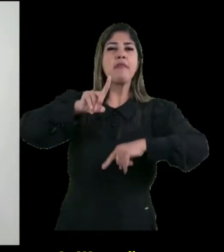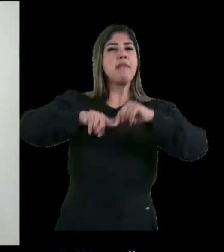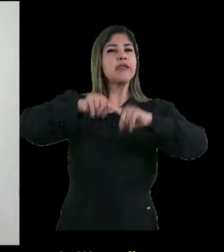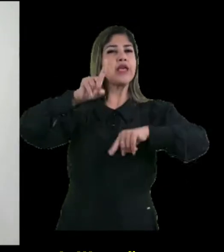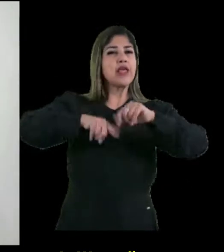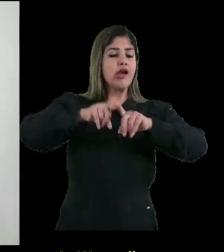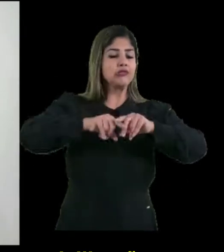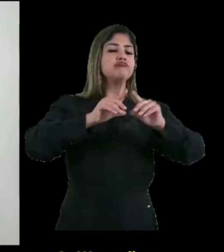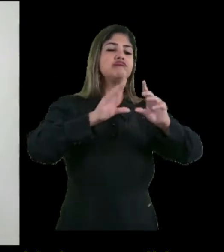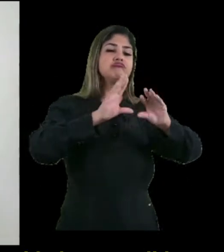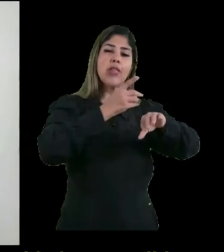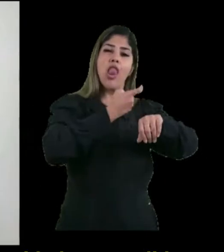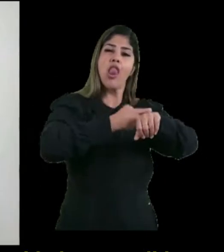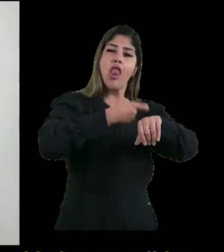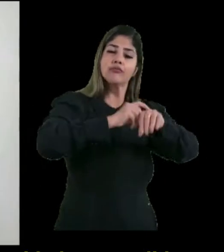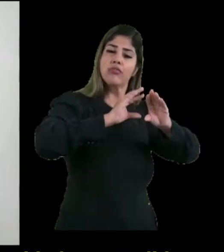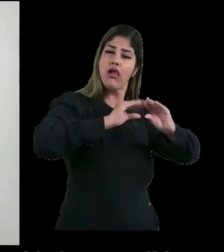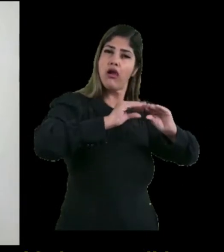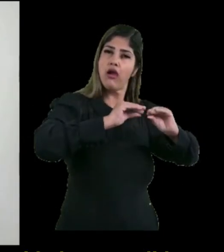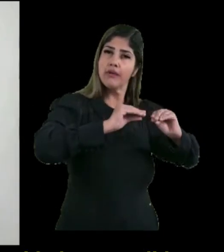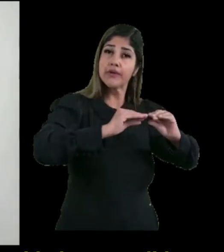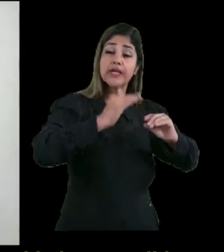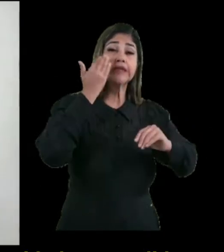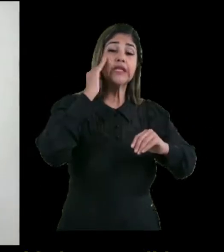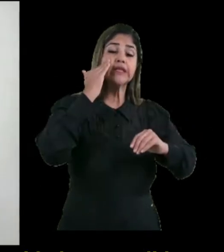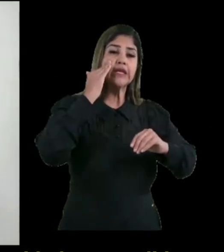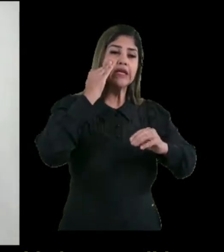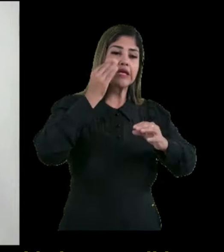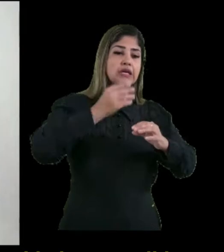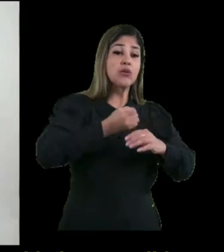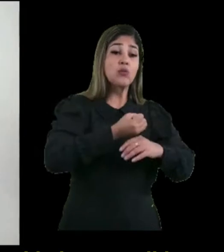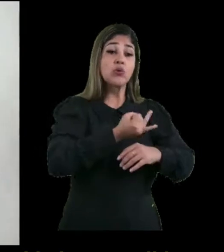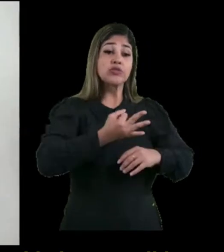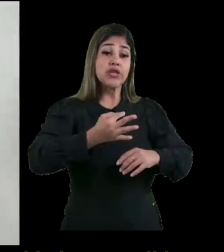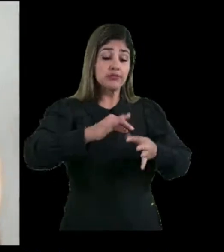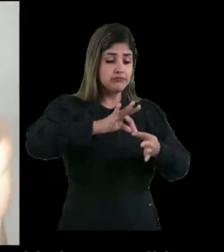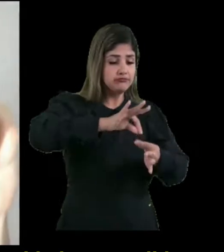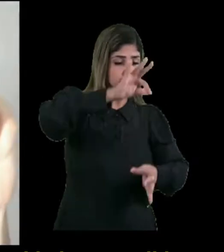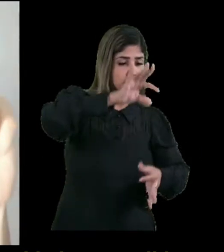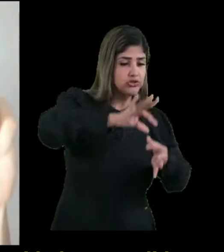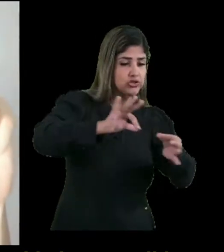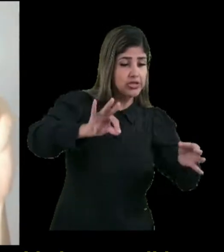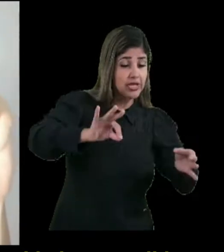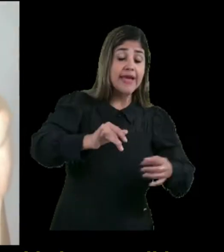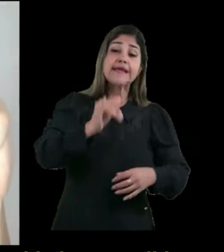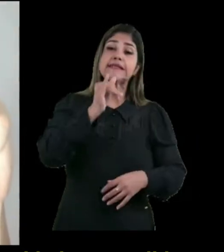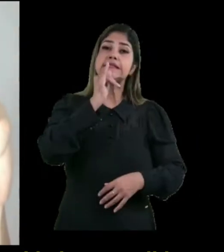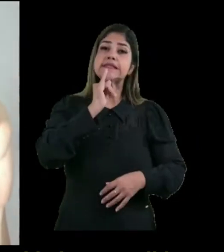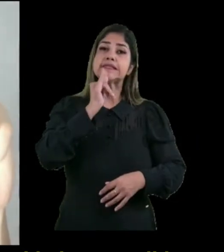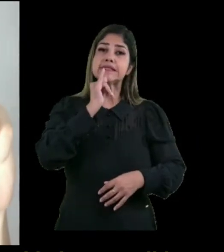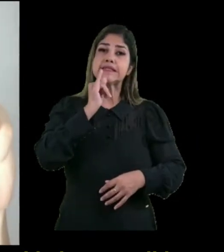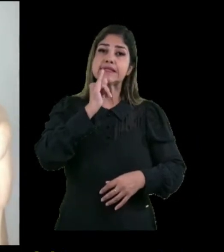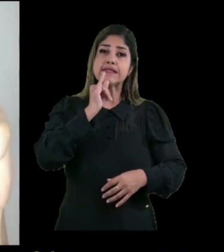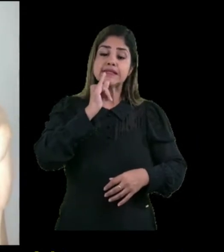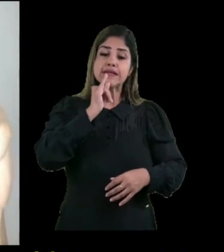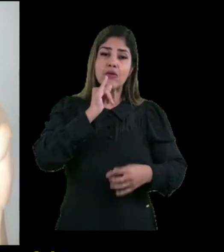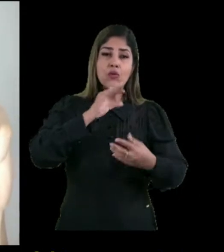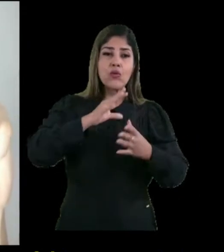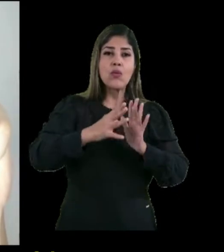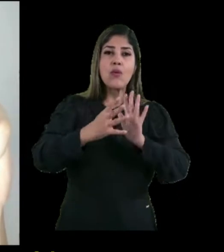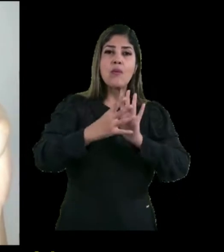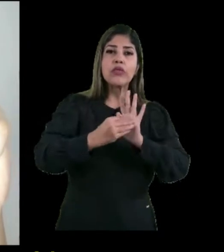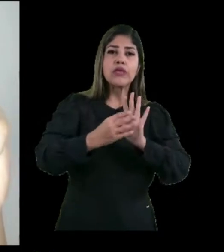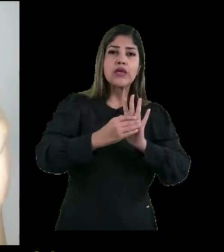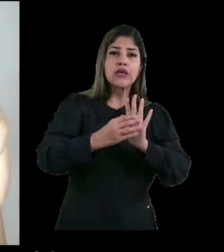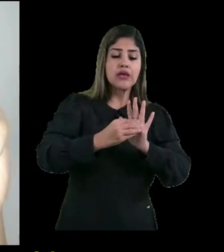materiais concretos para o entendimento de unidades e medidas. Trazemos como exemplo neste capítulo aqui uma réplica